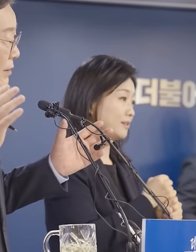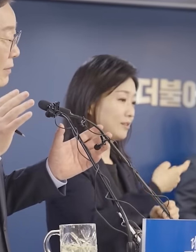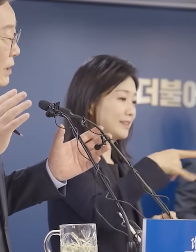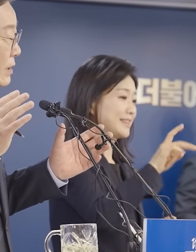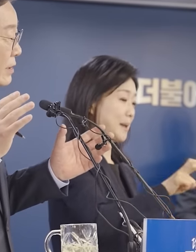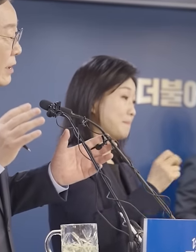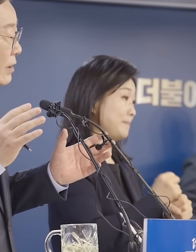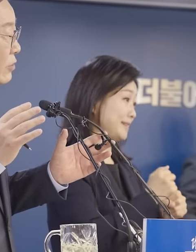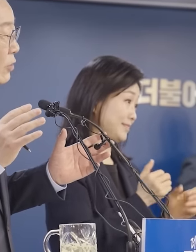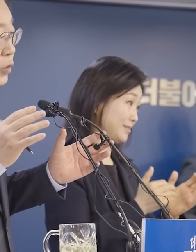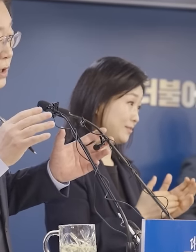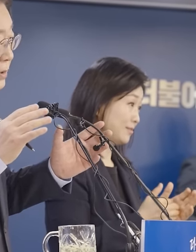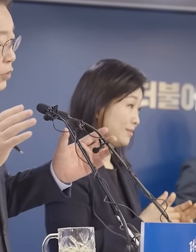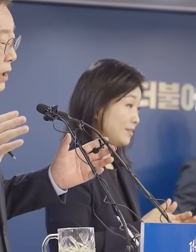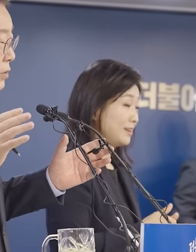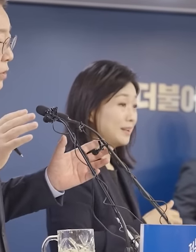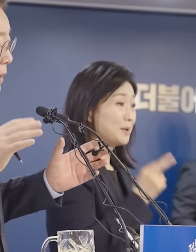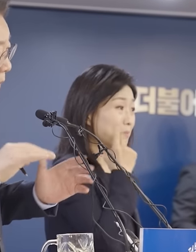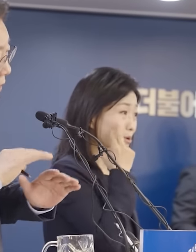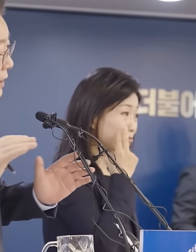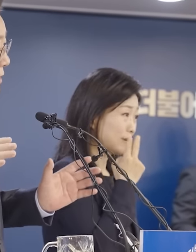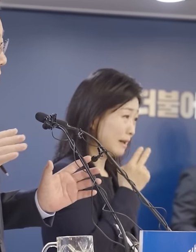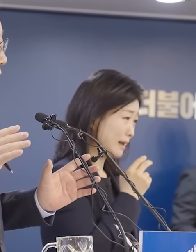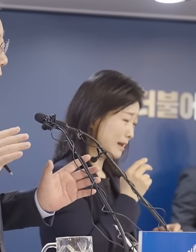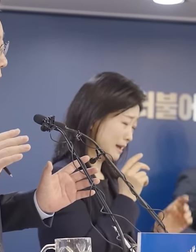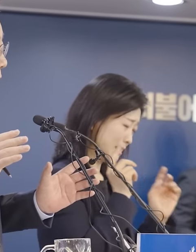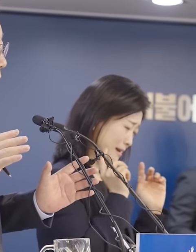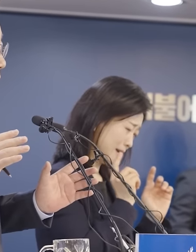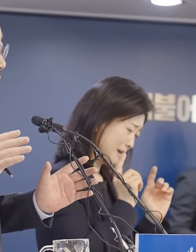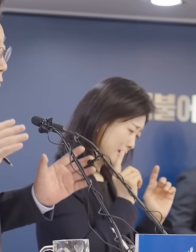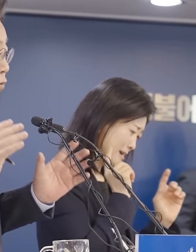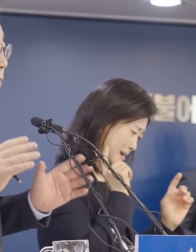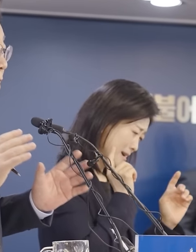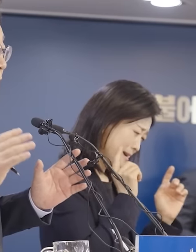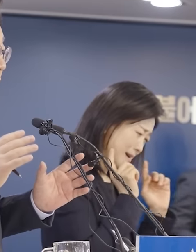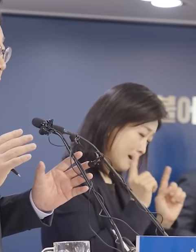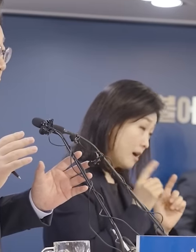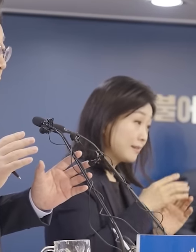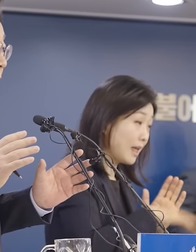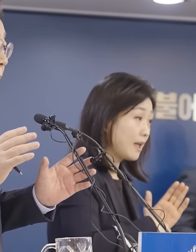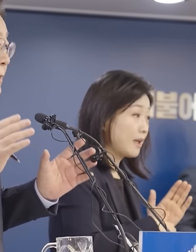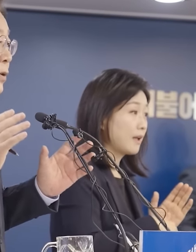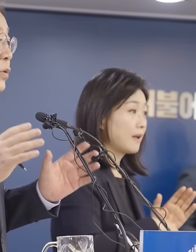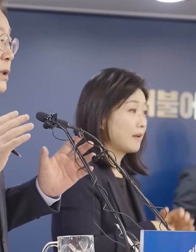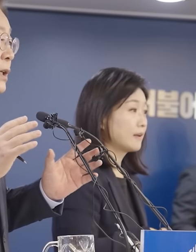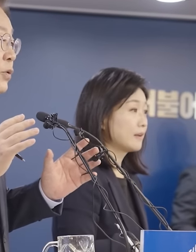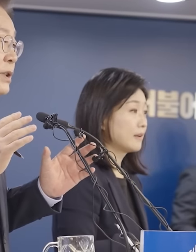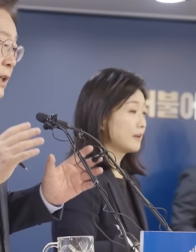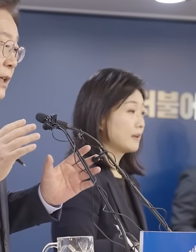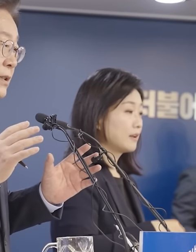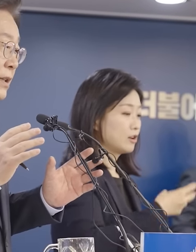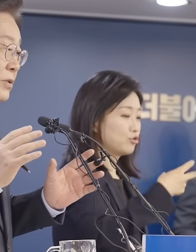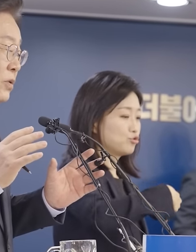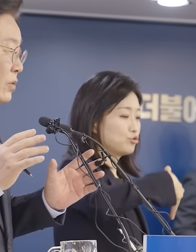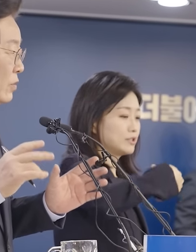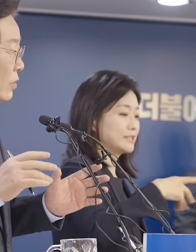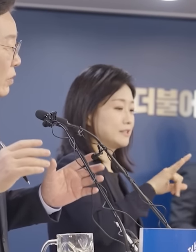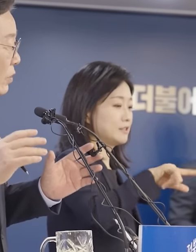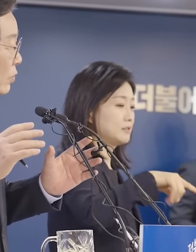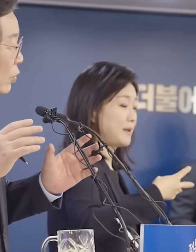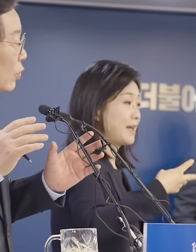대공황으로 많은 사람들이 직장 잃고 공장이 문 닫고 막 폐허가 됐을 때 루즈벨트가 새로운 제도를 시행하기